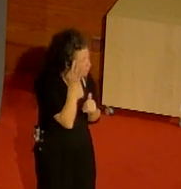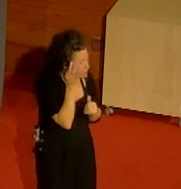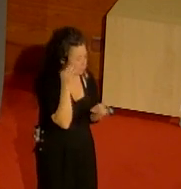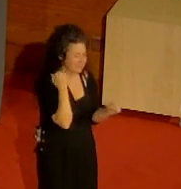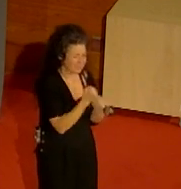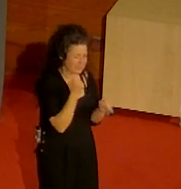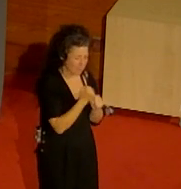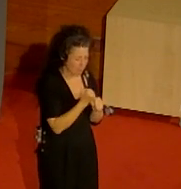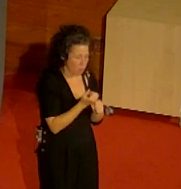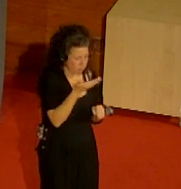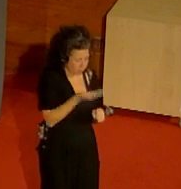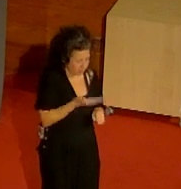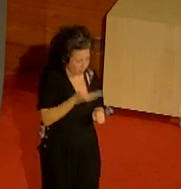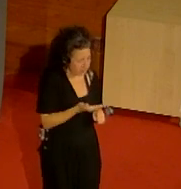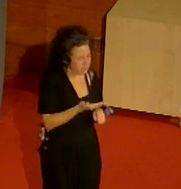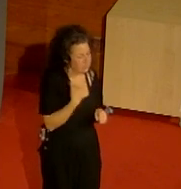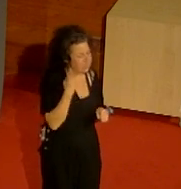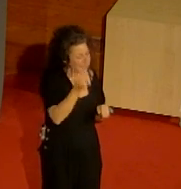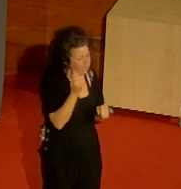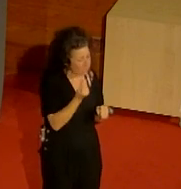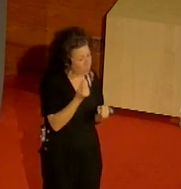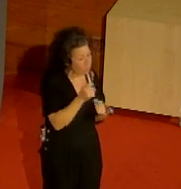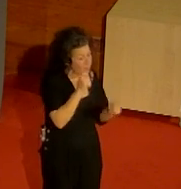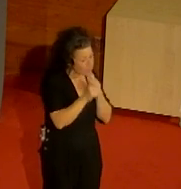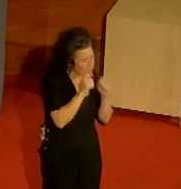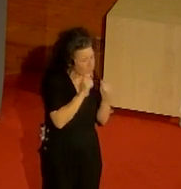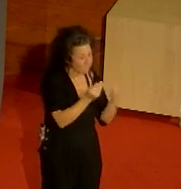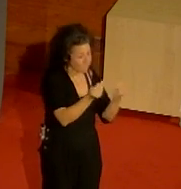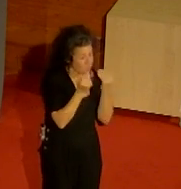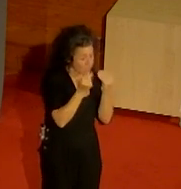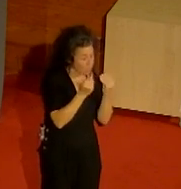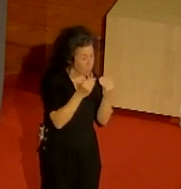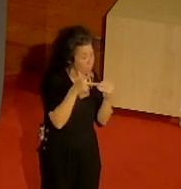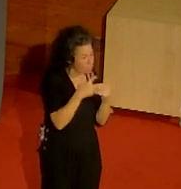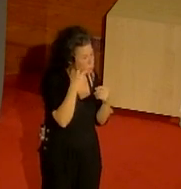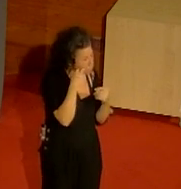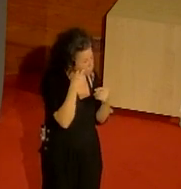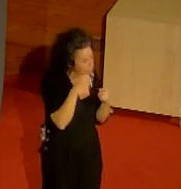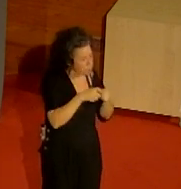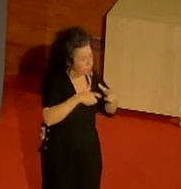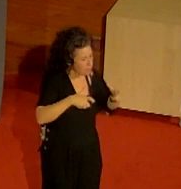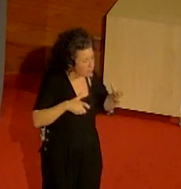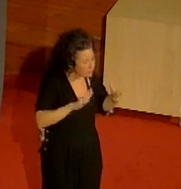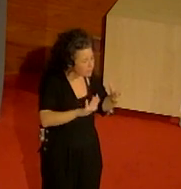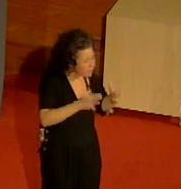Cada vez yo creo que hay más periodistas formados en derechos humanos, etcétera, etcétera. Pero digamos lo que es la máquina, ¿no?